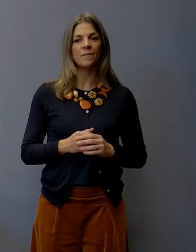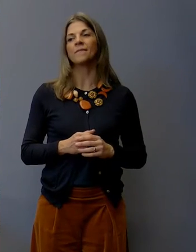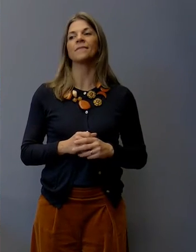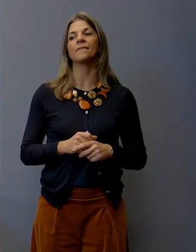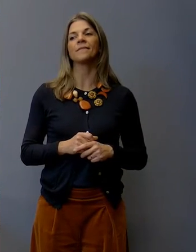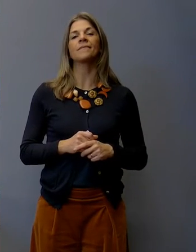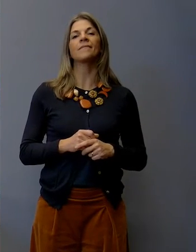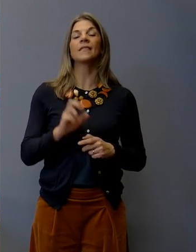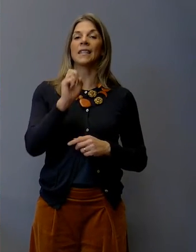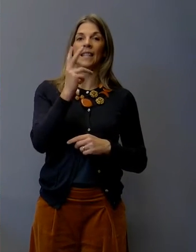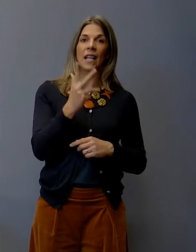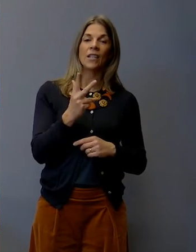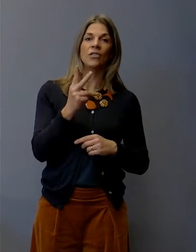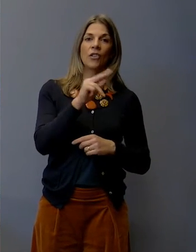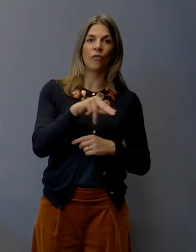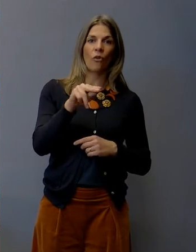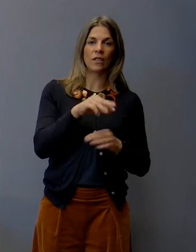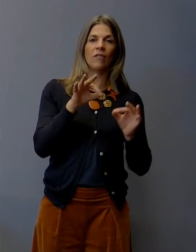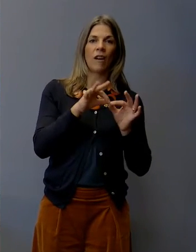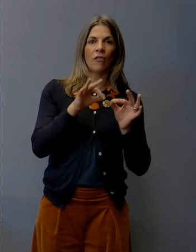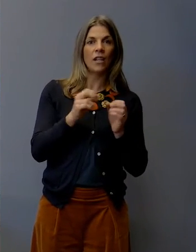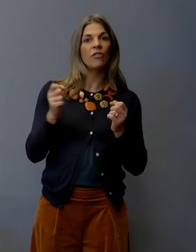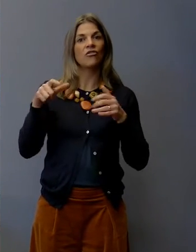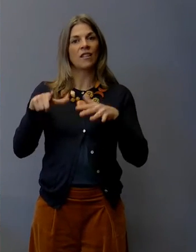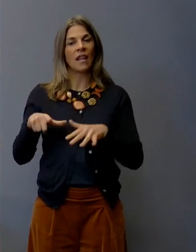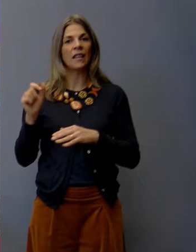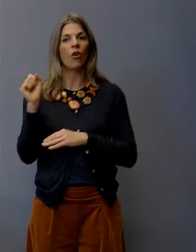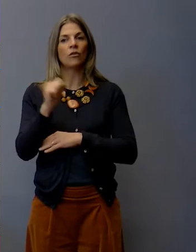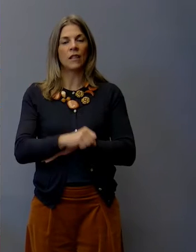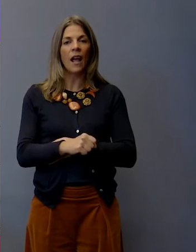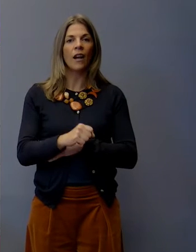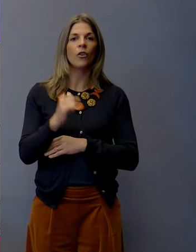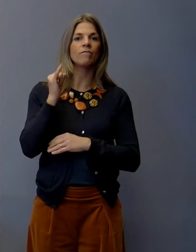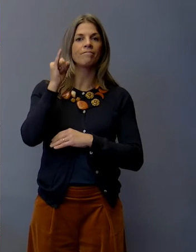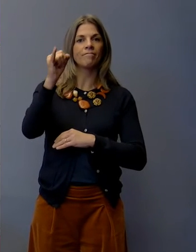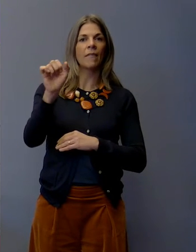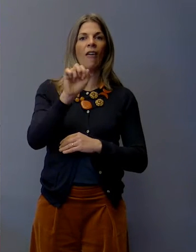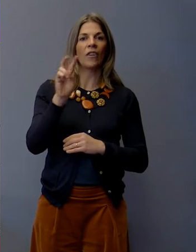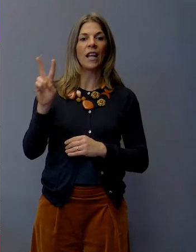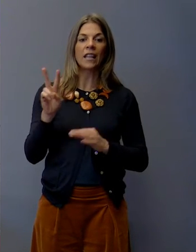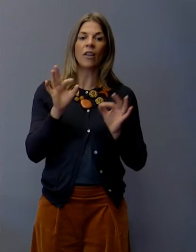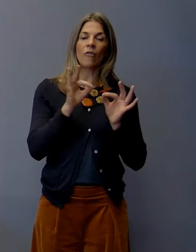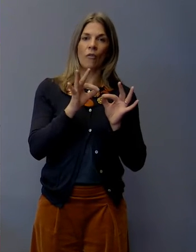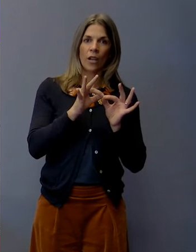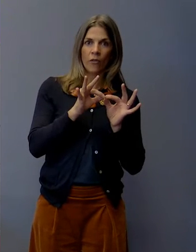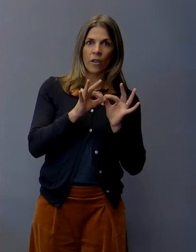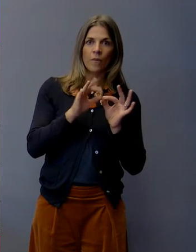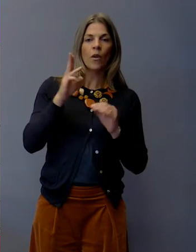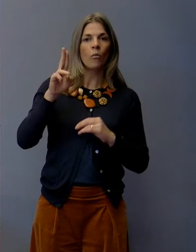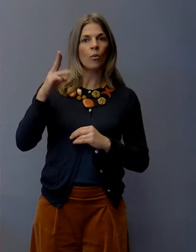13 voti favorevoli e 17 contrari i consiglieri avvenente consigliera